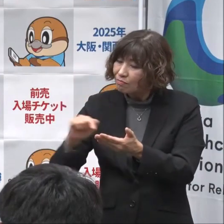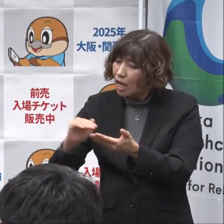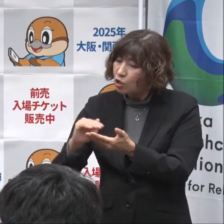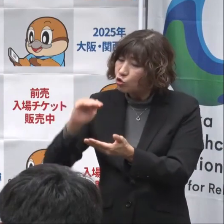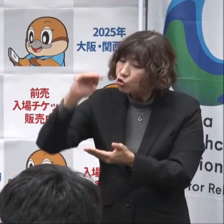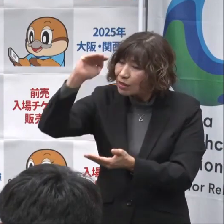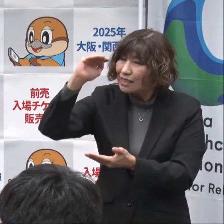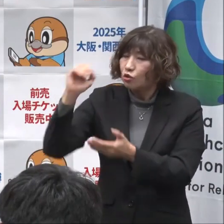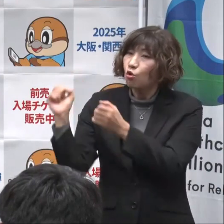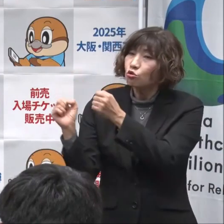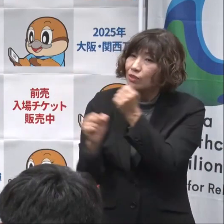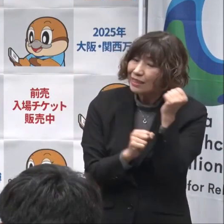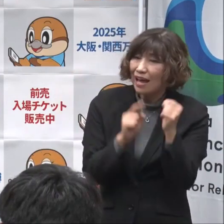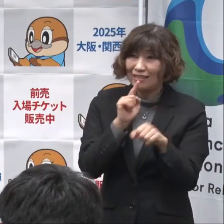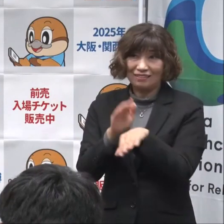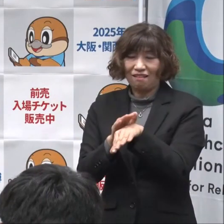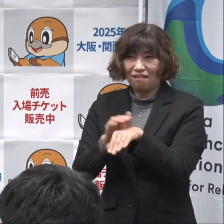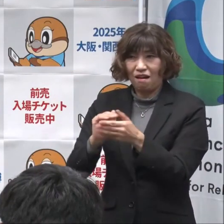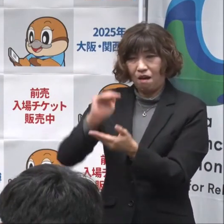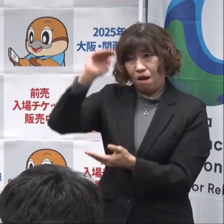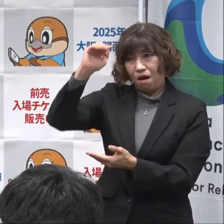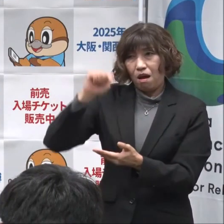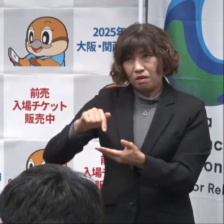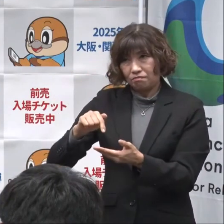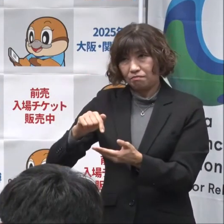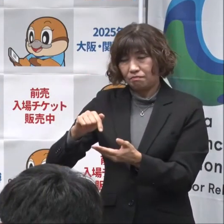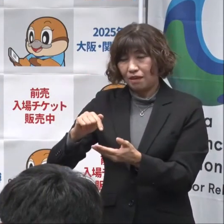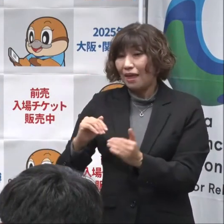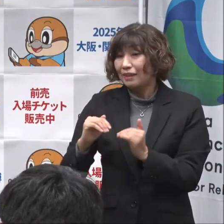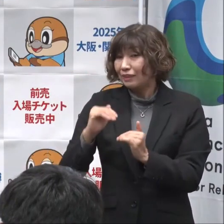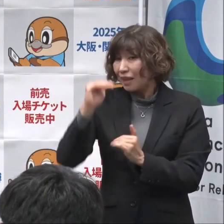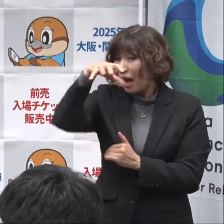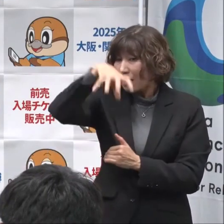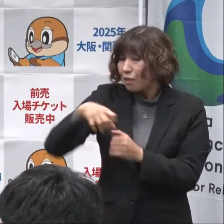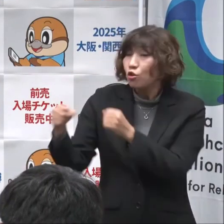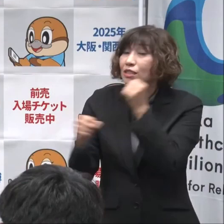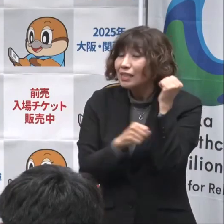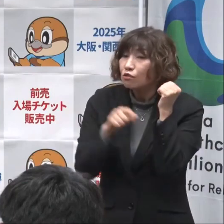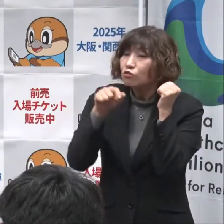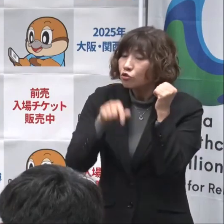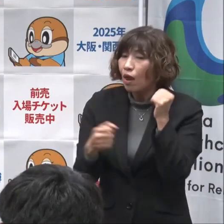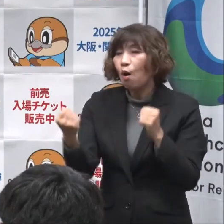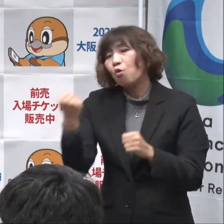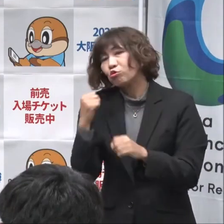発信、そこをより強化をしていこうと思います。